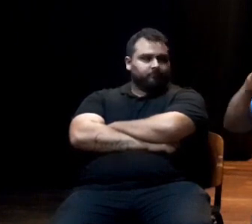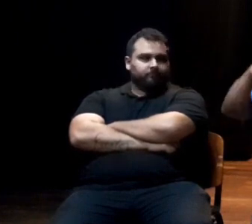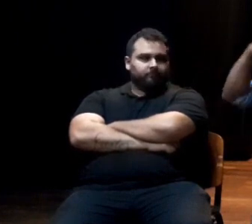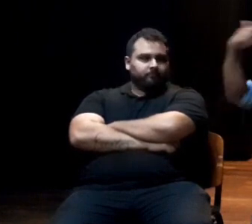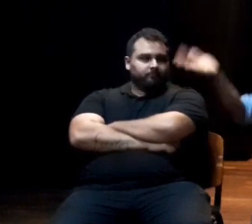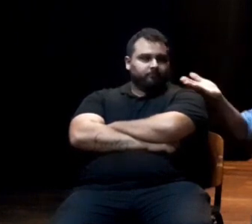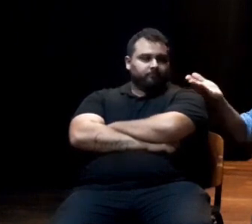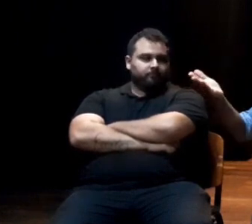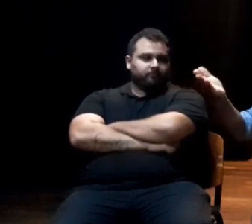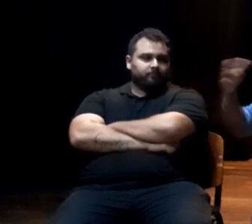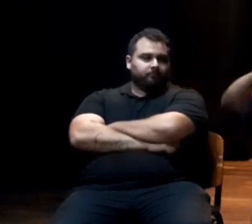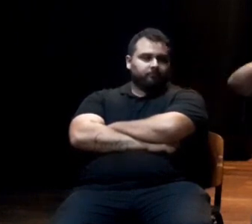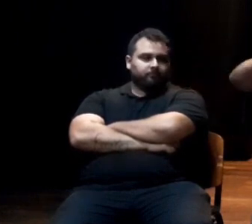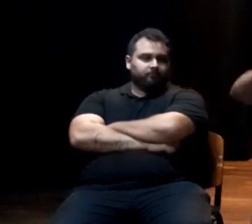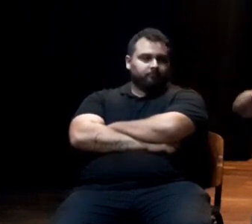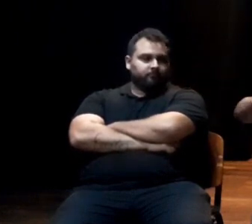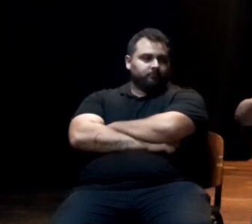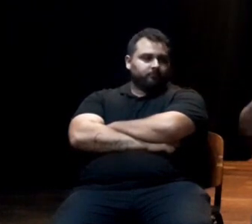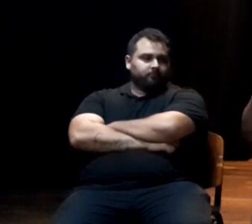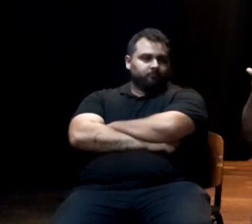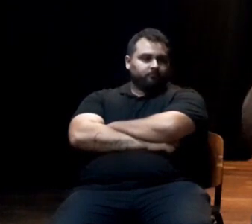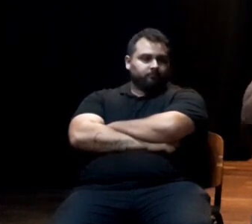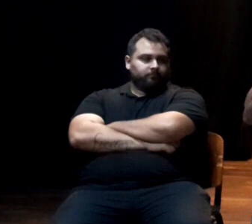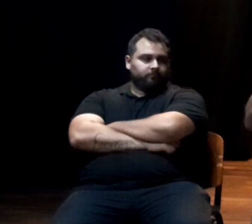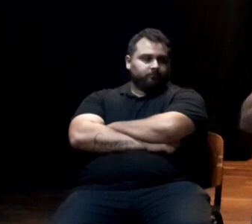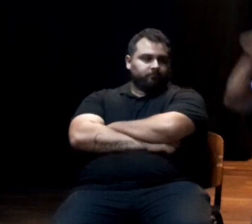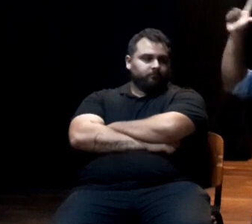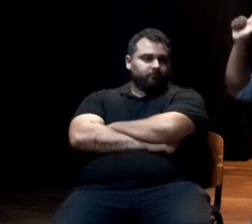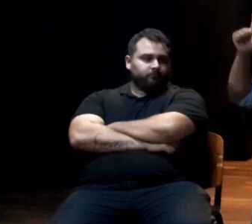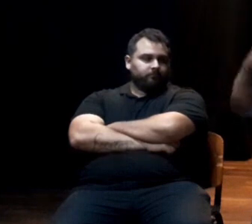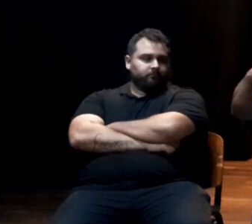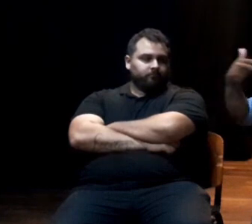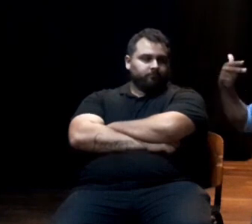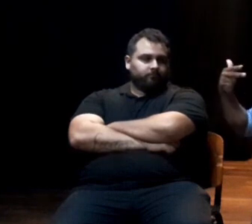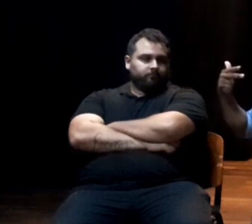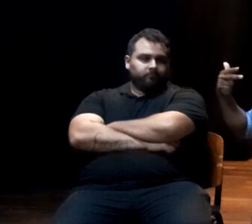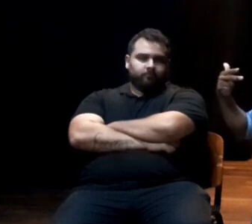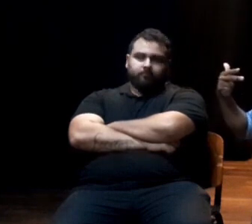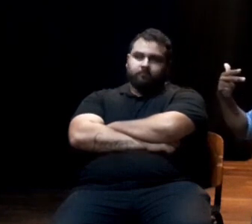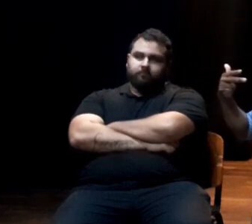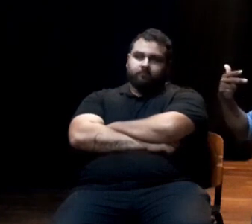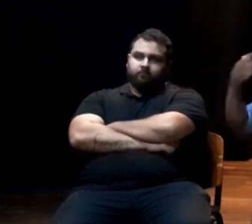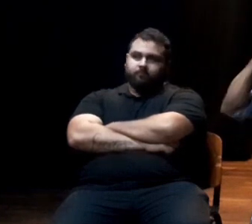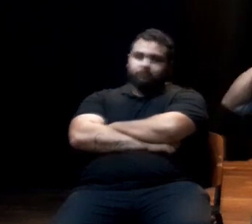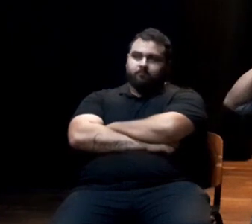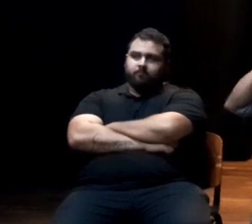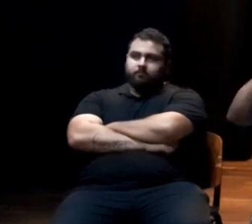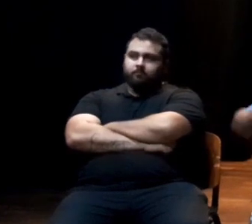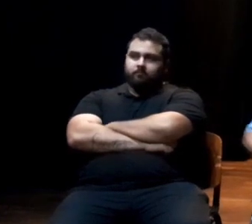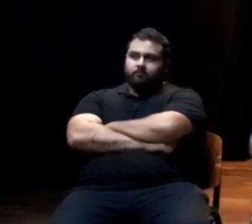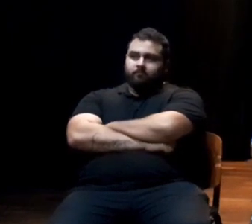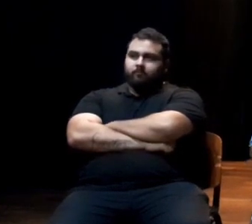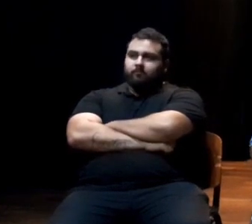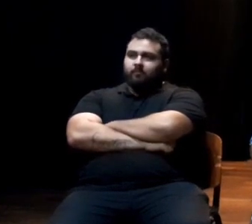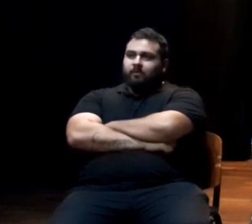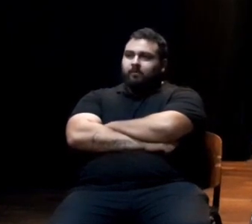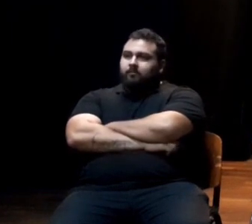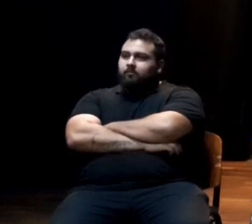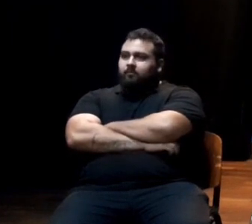e americanas, né, de fora, de outros países, aí é uma outra coisa, é uma outra questão,